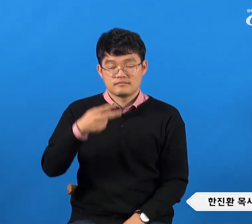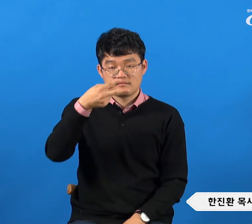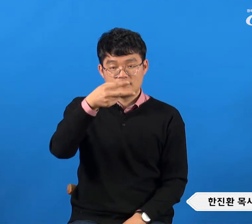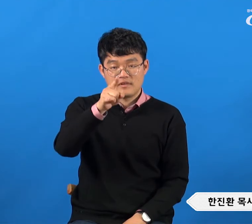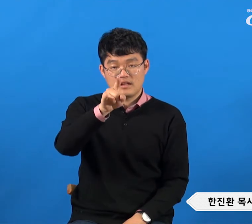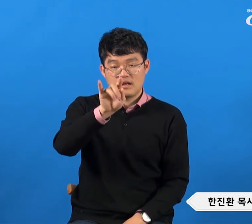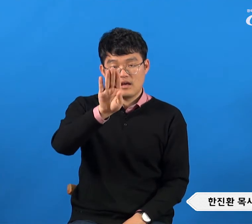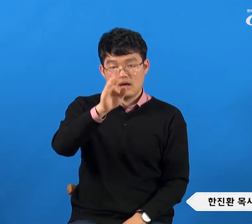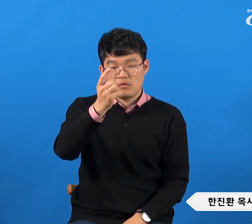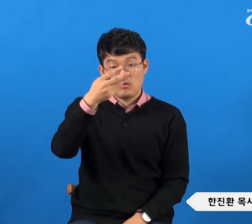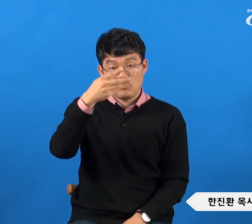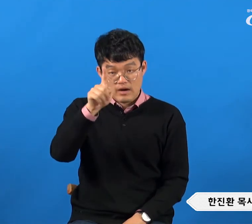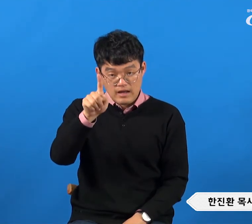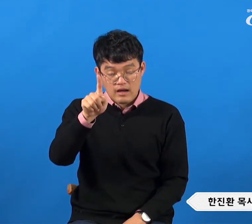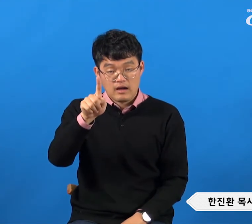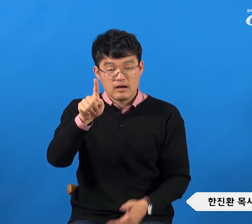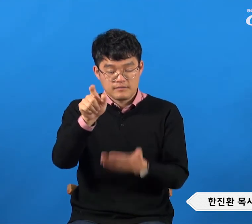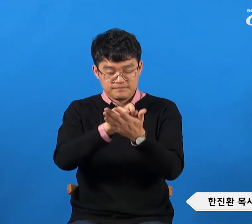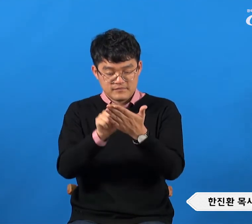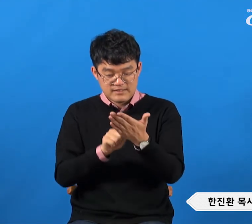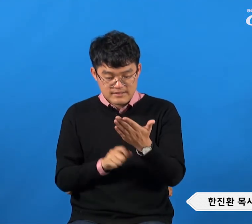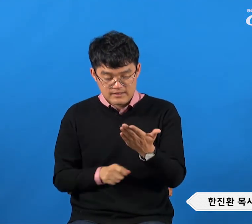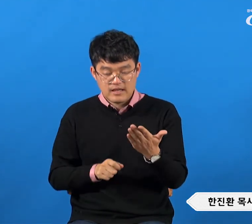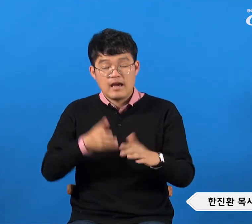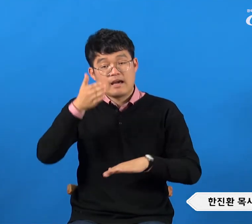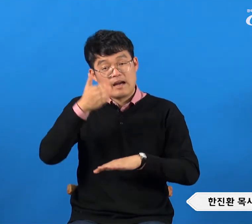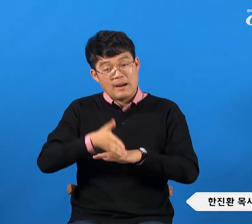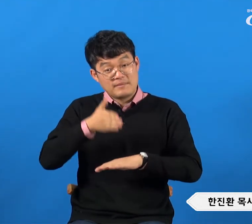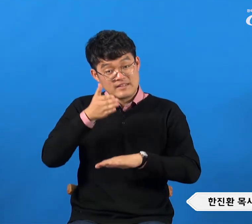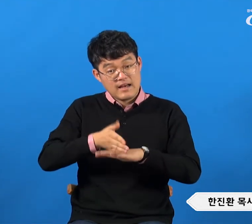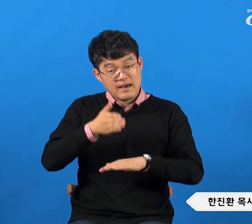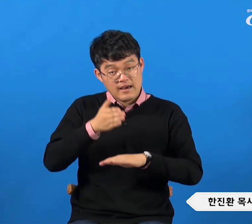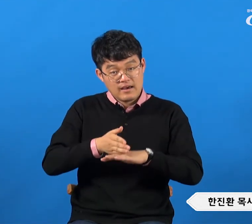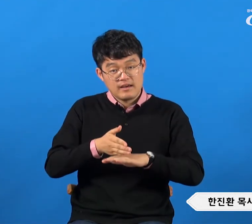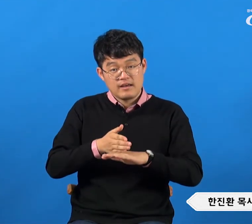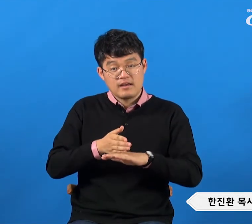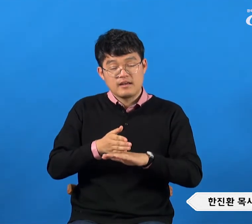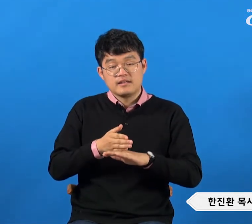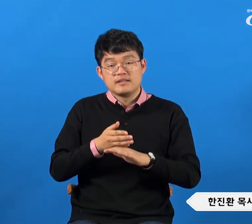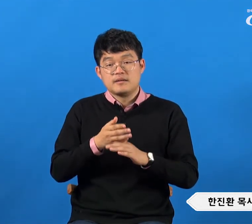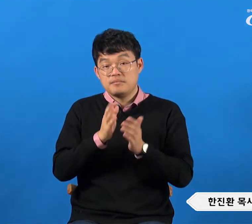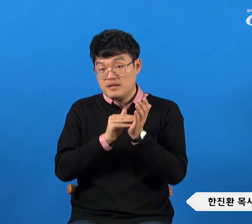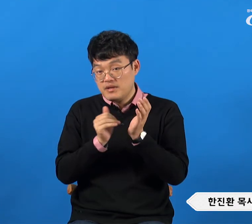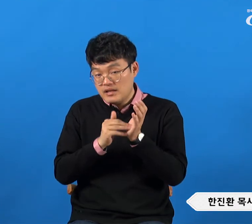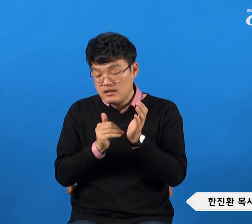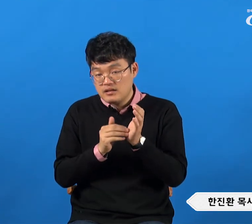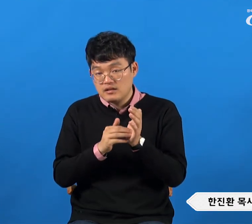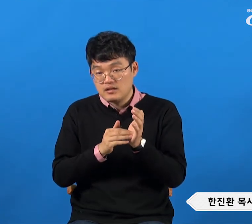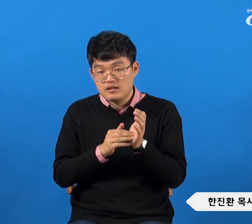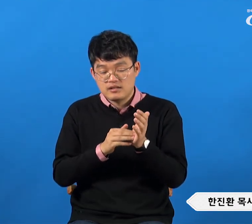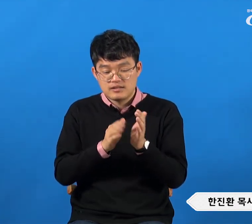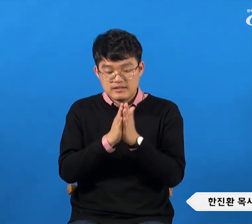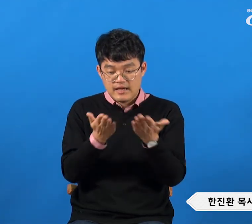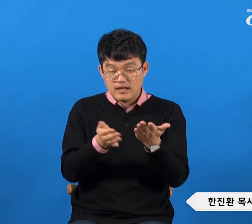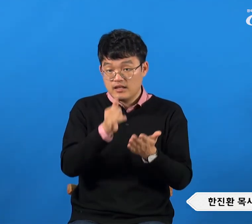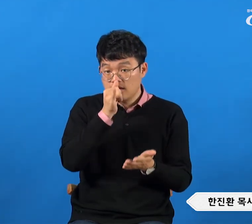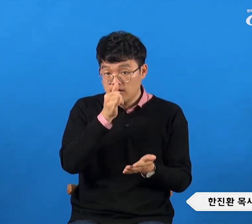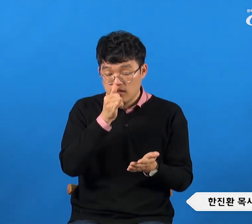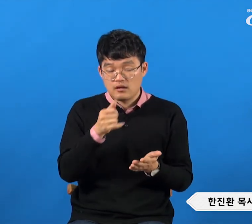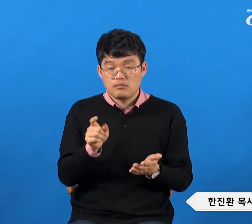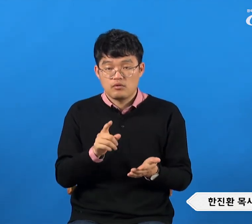데보라 노빌이 쓴 감사의 힘이라는 그 책은 부제가 0.3초의